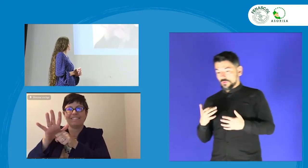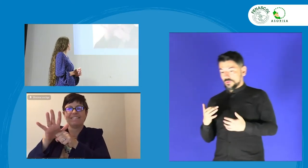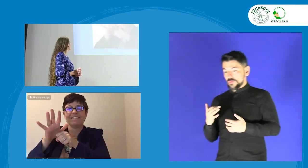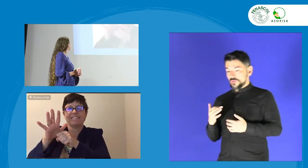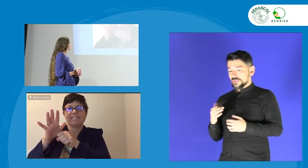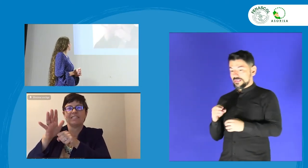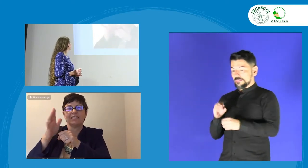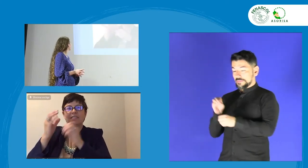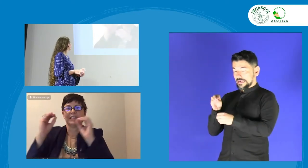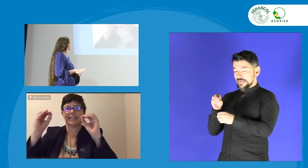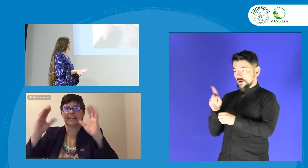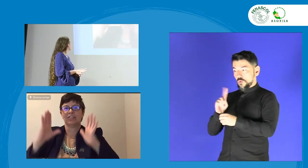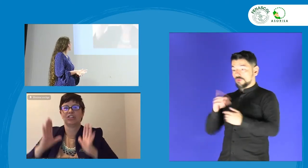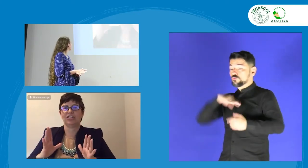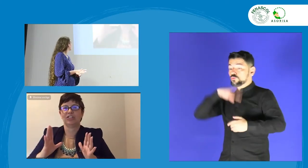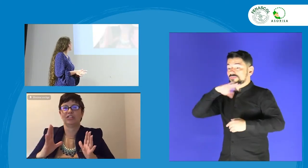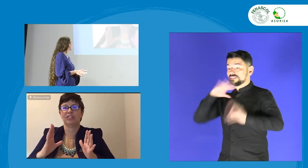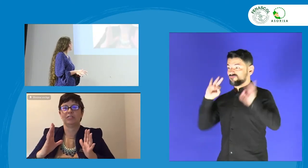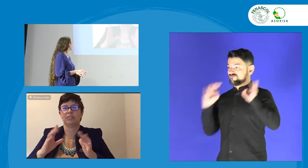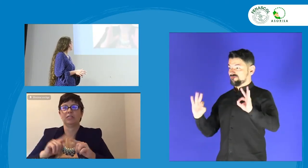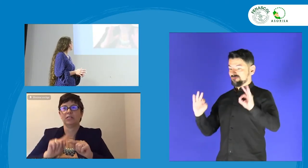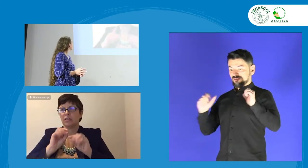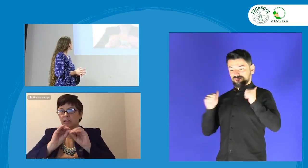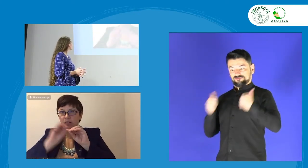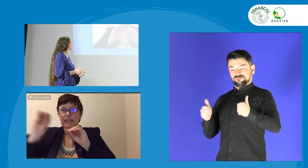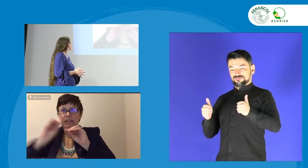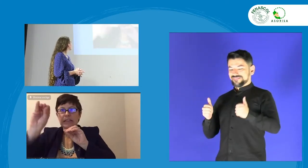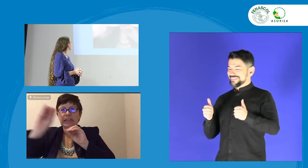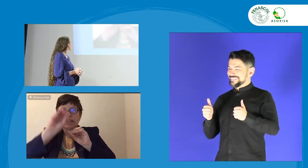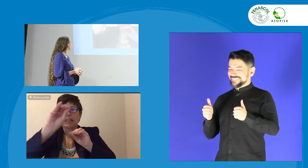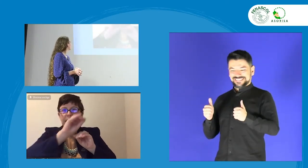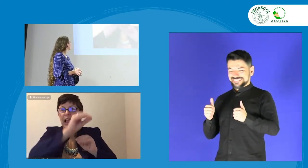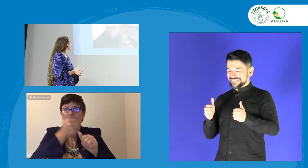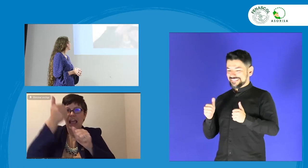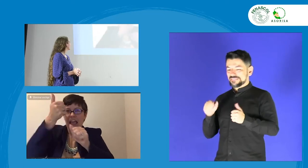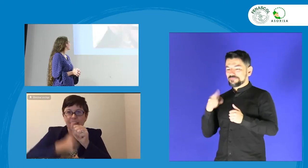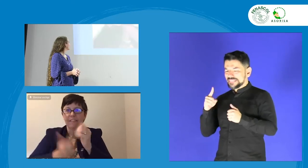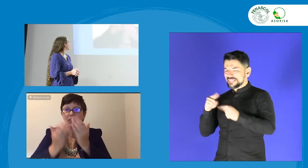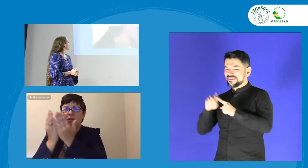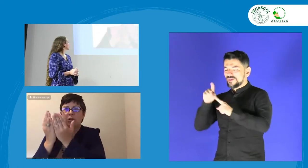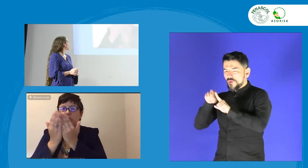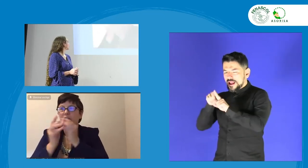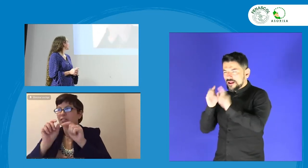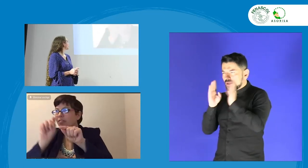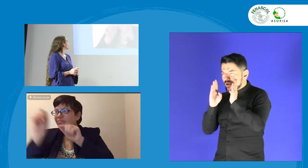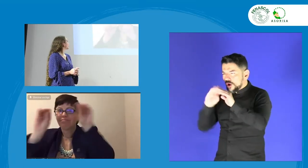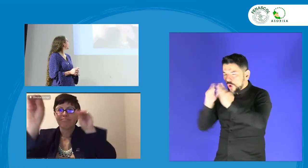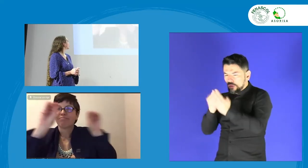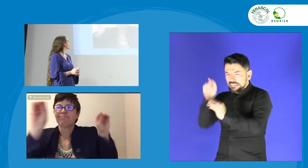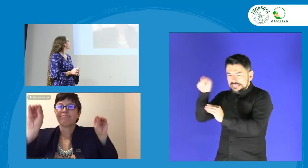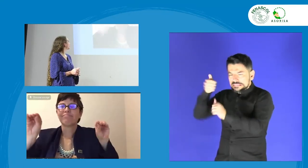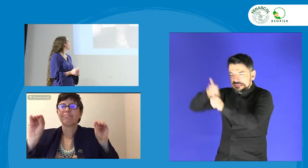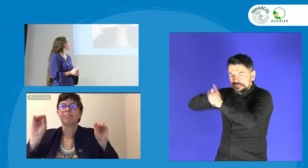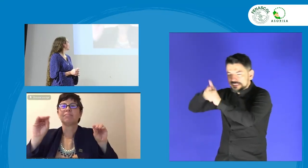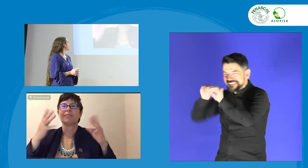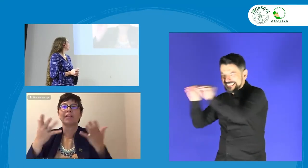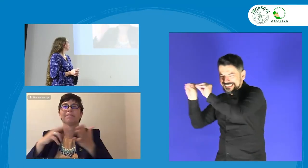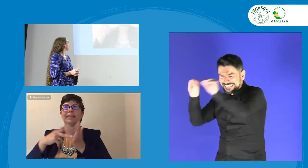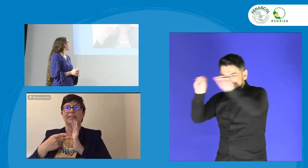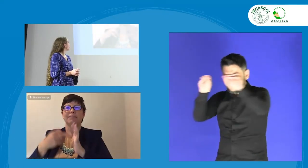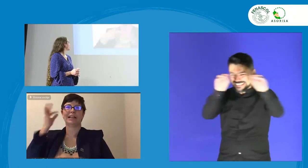que es una situación que se maneja allí y que debe darse esta formación a los